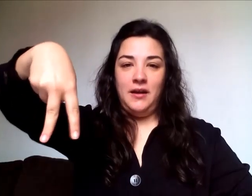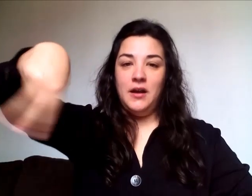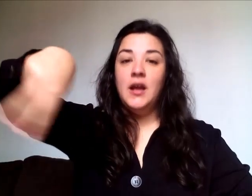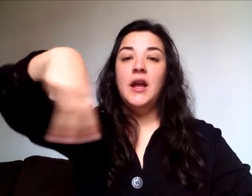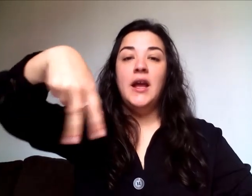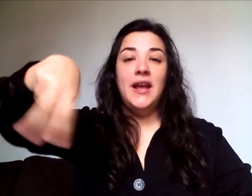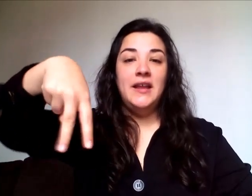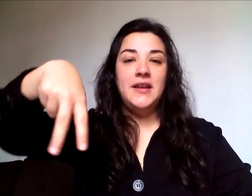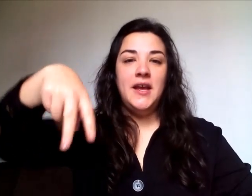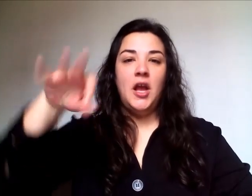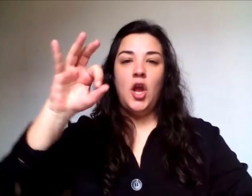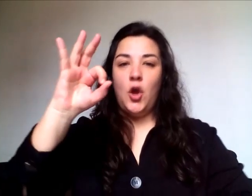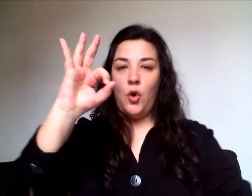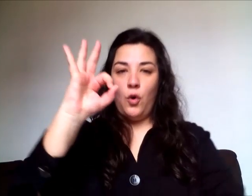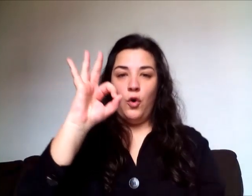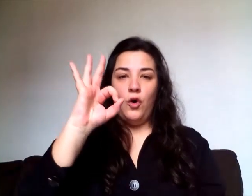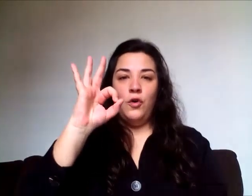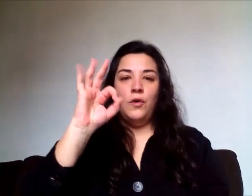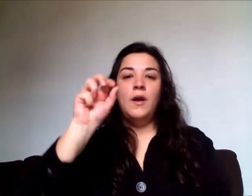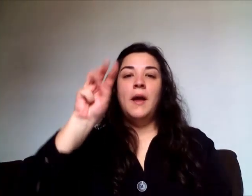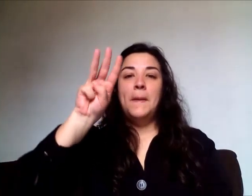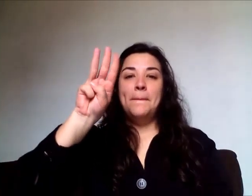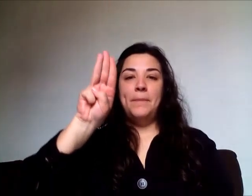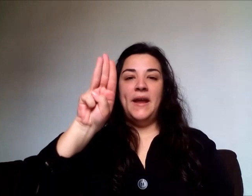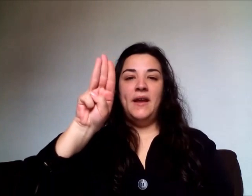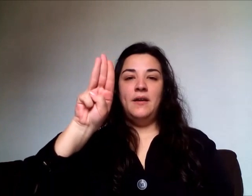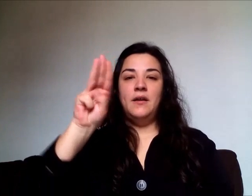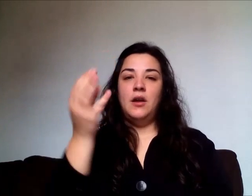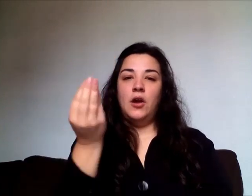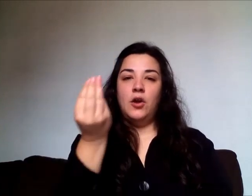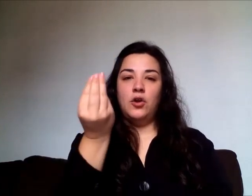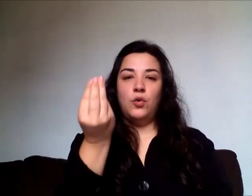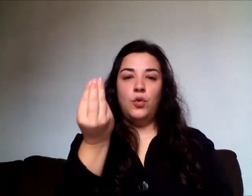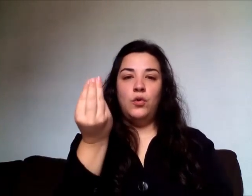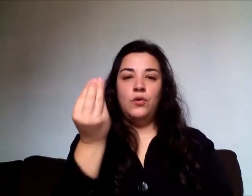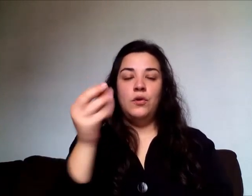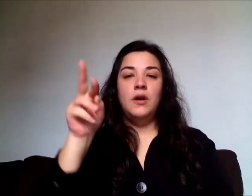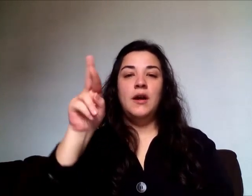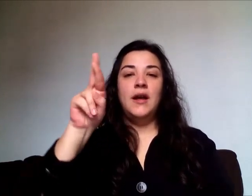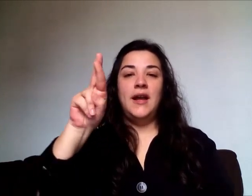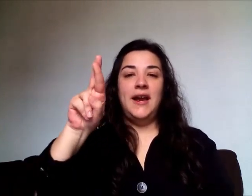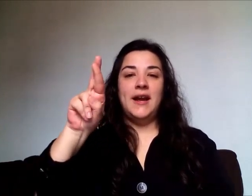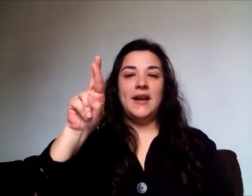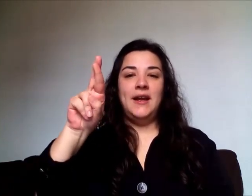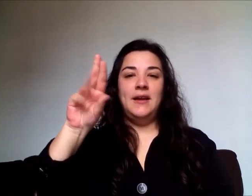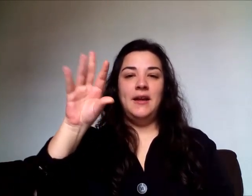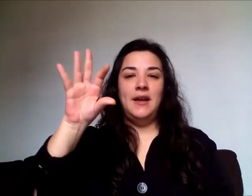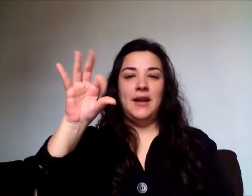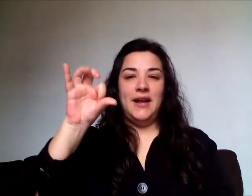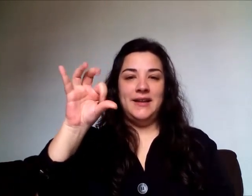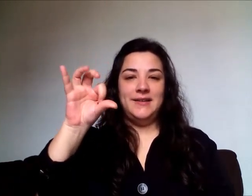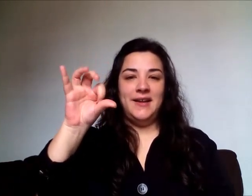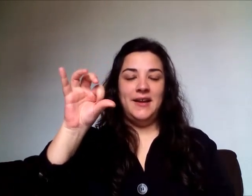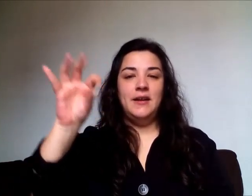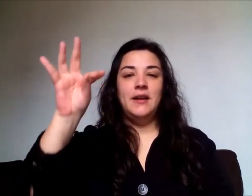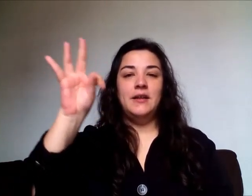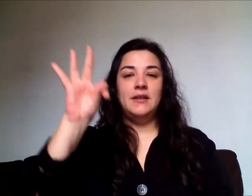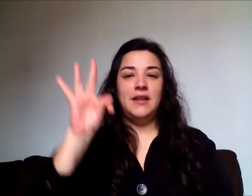N, Ñ, O, P, Q, R, S,